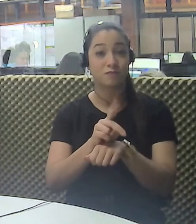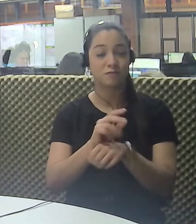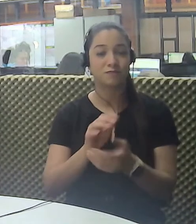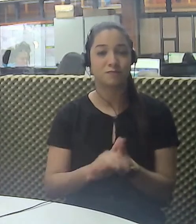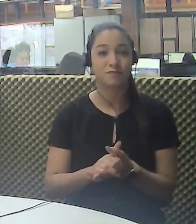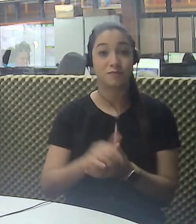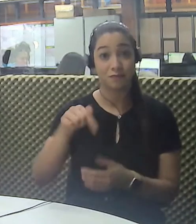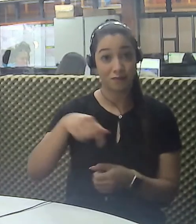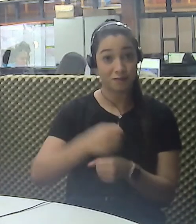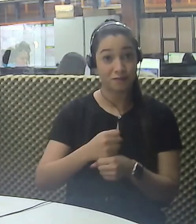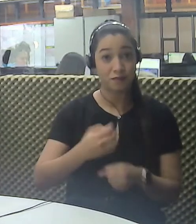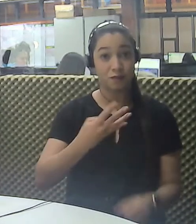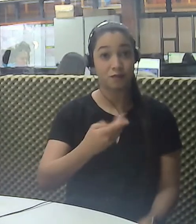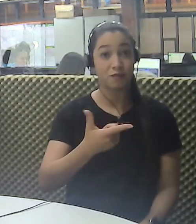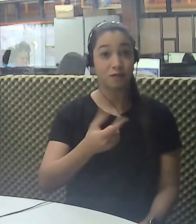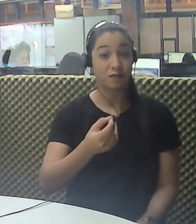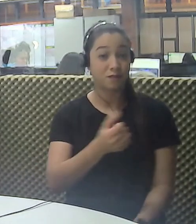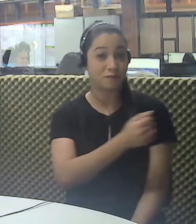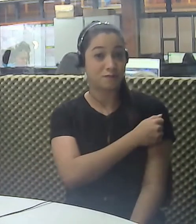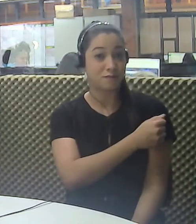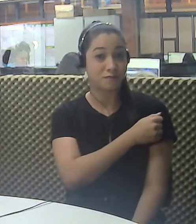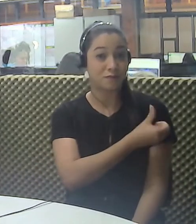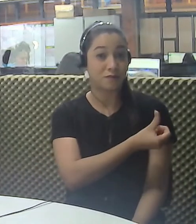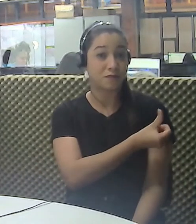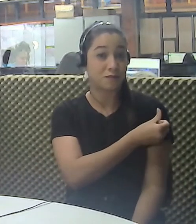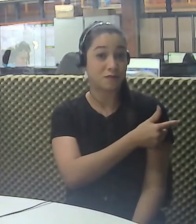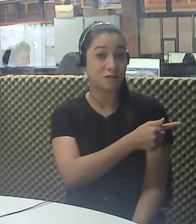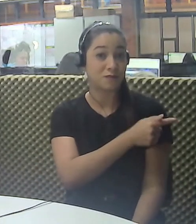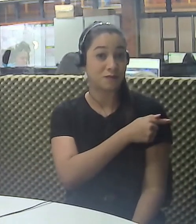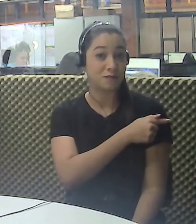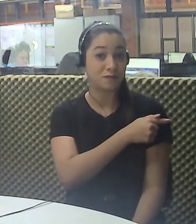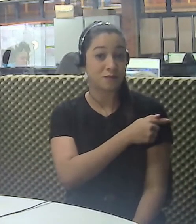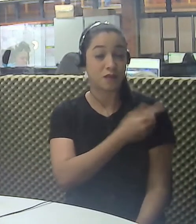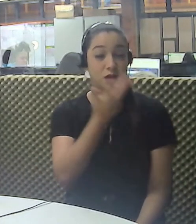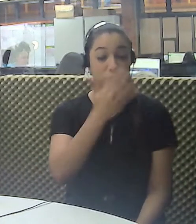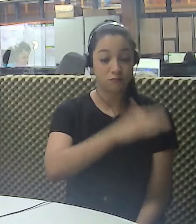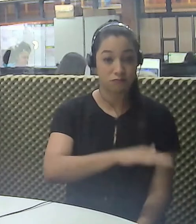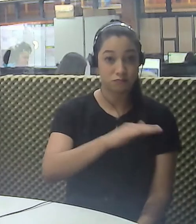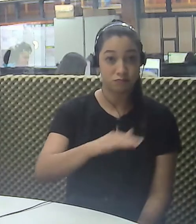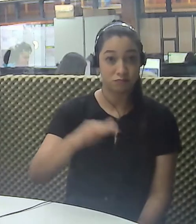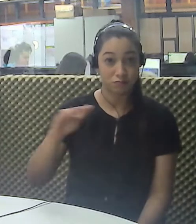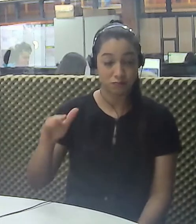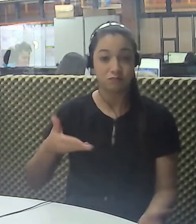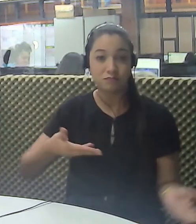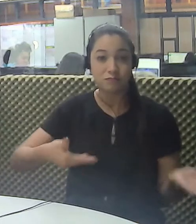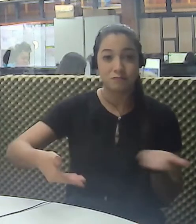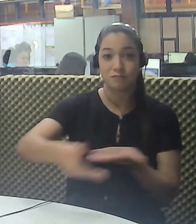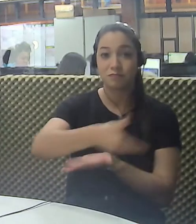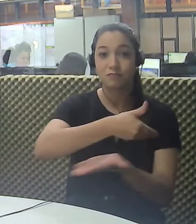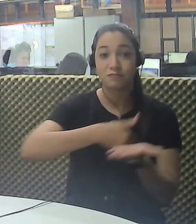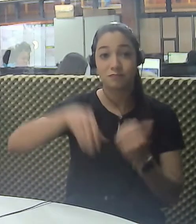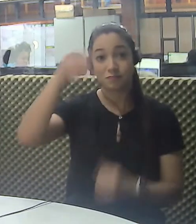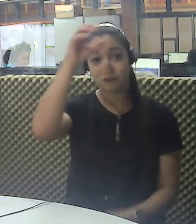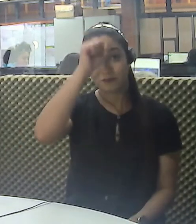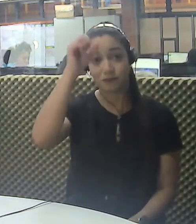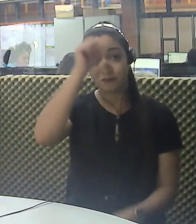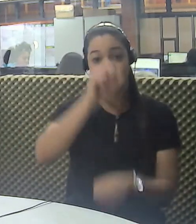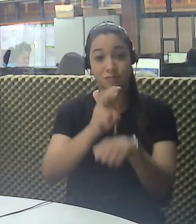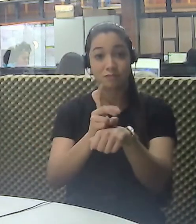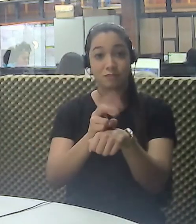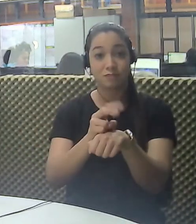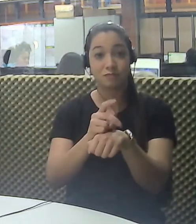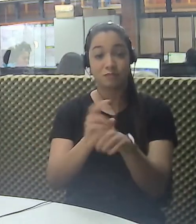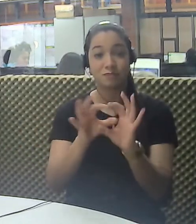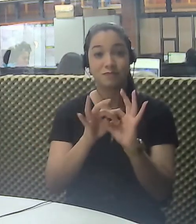ano, 420 alunos do 6º e 7º anos do ensino fundamental estão envolvidos na oficina de robótica, realizada